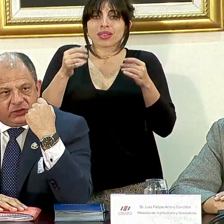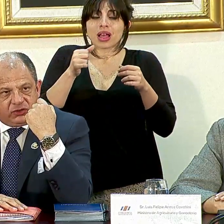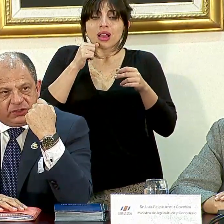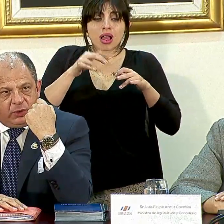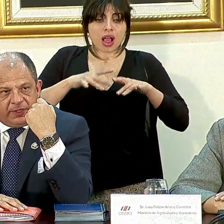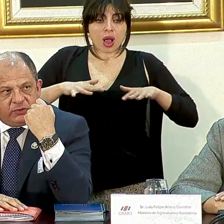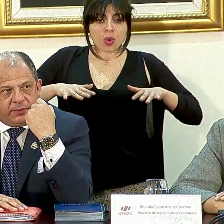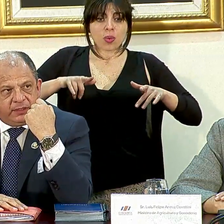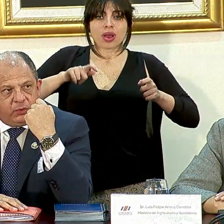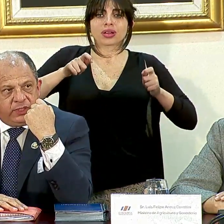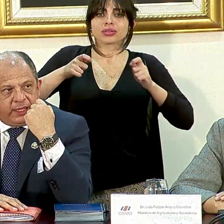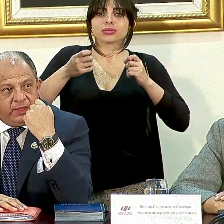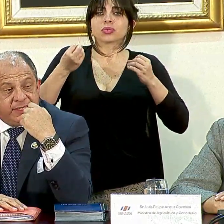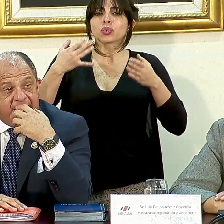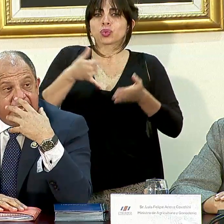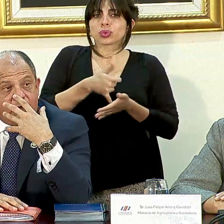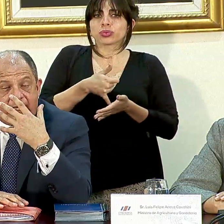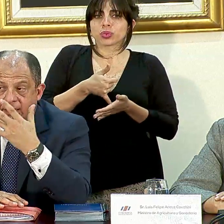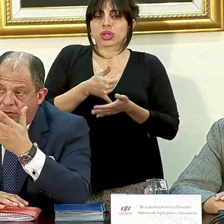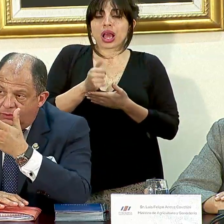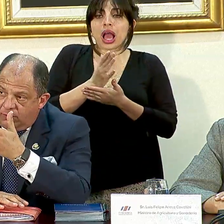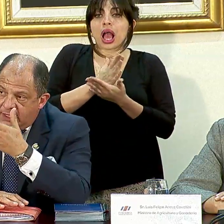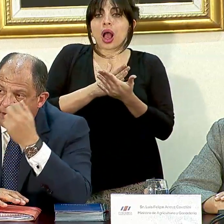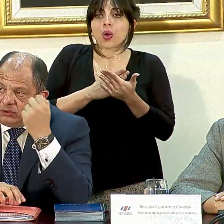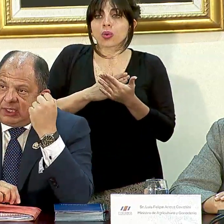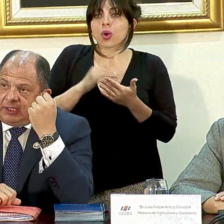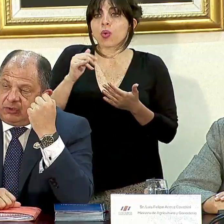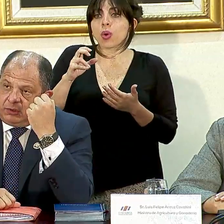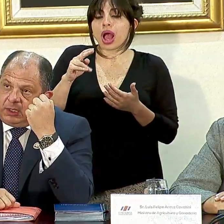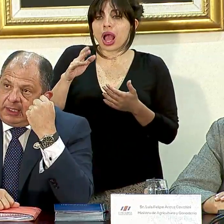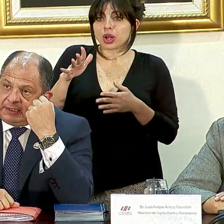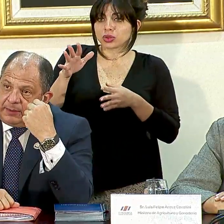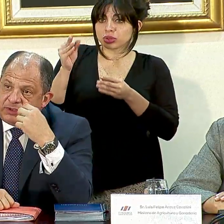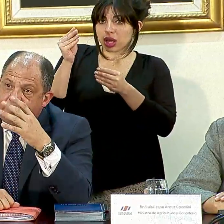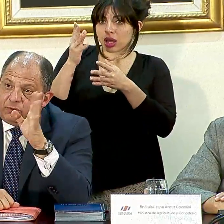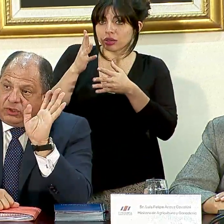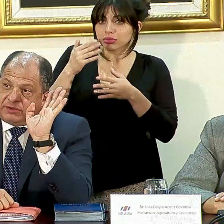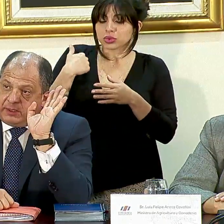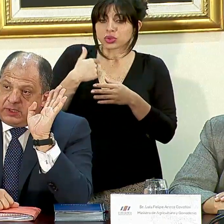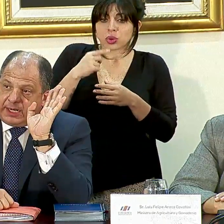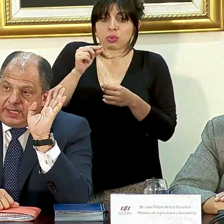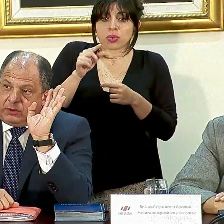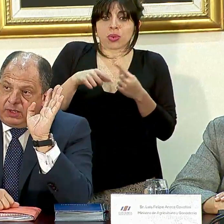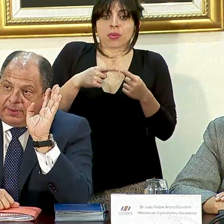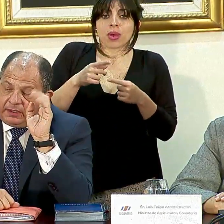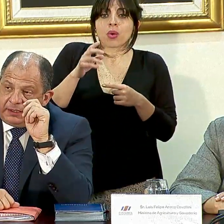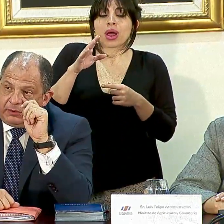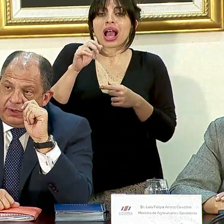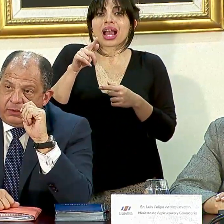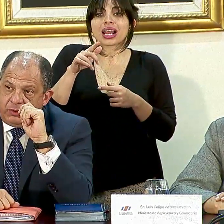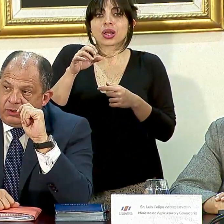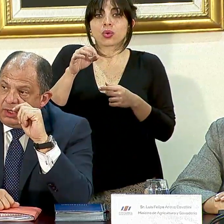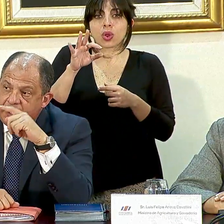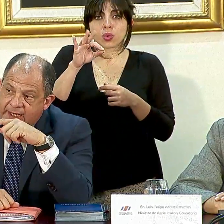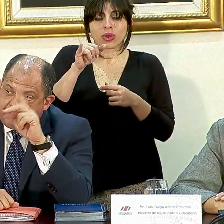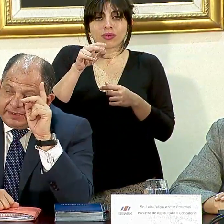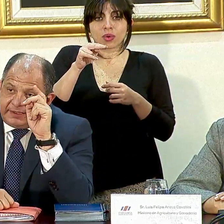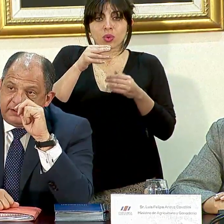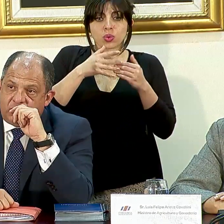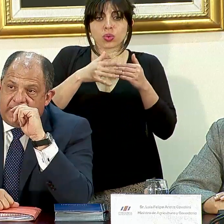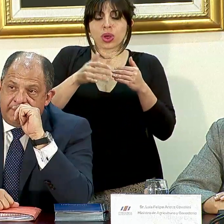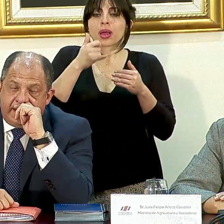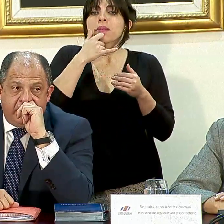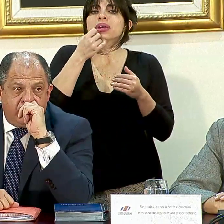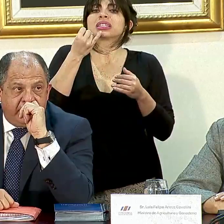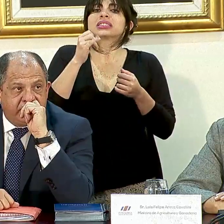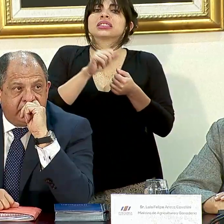hace que estos se vuelvan sumamente vulnerables. Y aunque don Juan Carlos nos ha dicho que estamos a punto de entrar en una canícula a partir del 9 de junio, ¿qué pasa